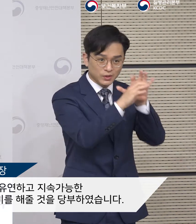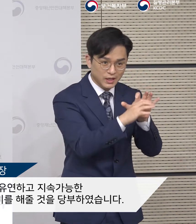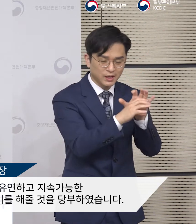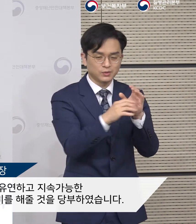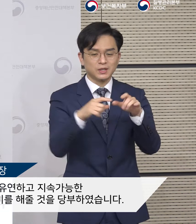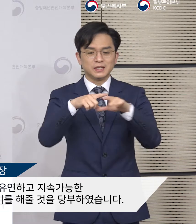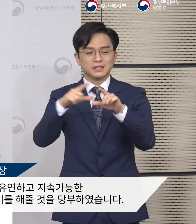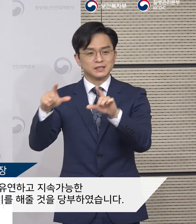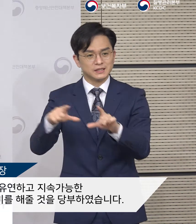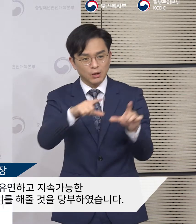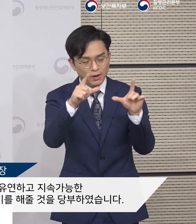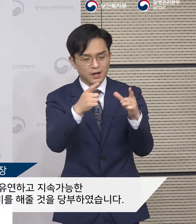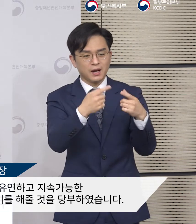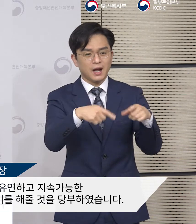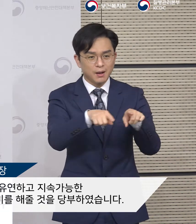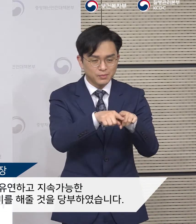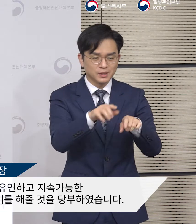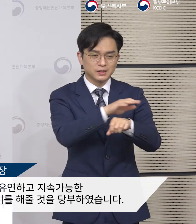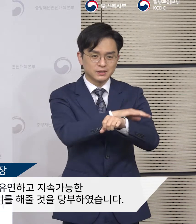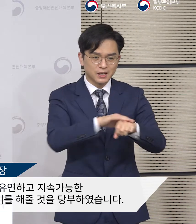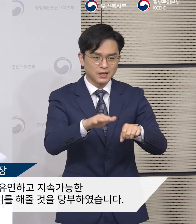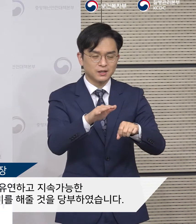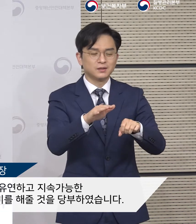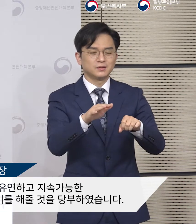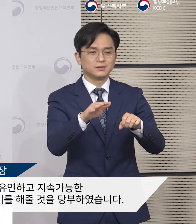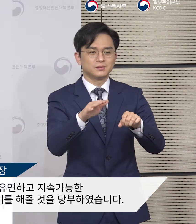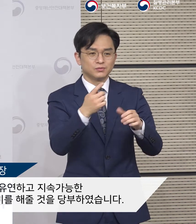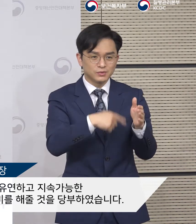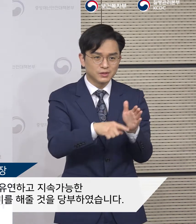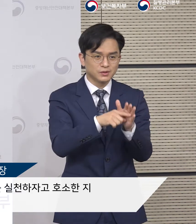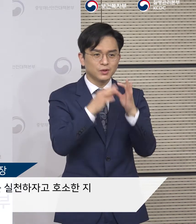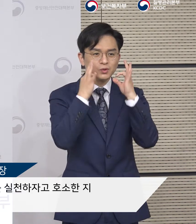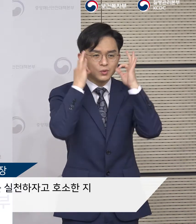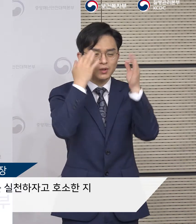수 있도록 만반의 준비를 해줄 것을 당부하였습니다.